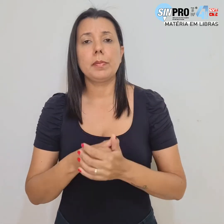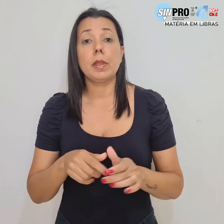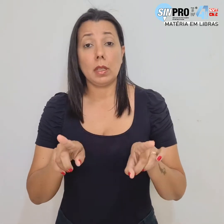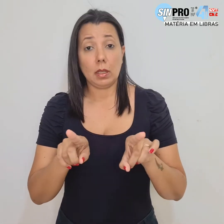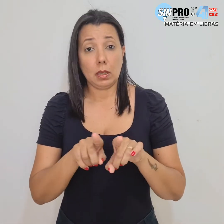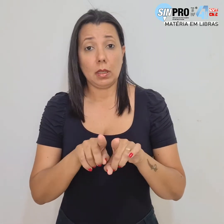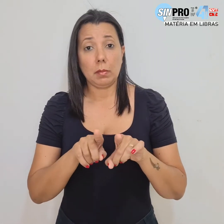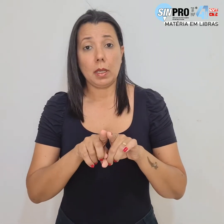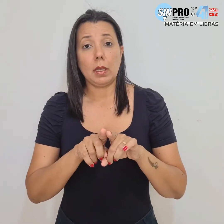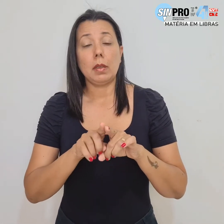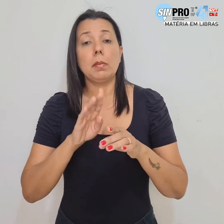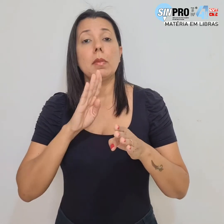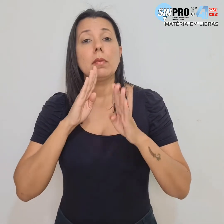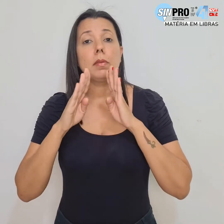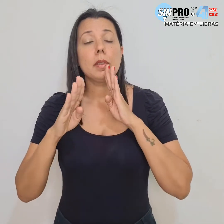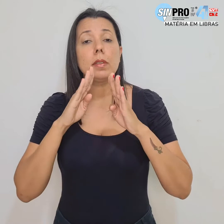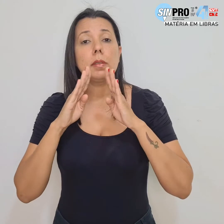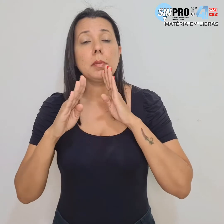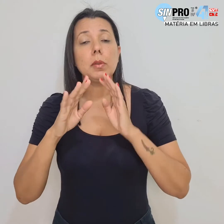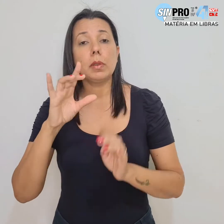no Instagram,